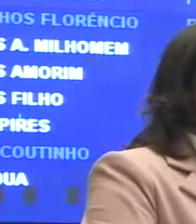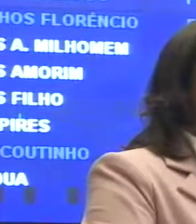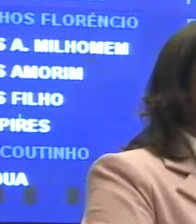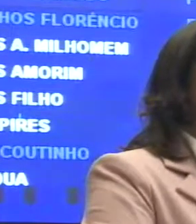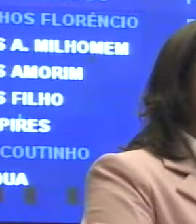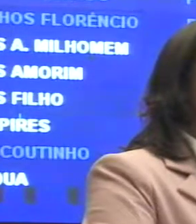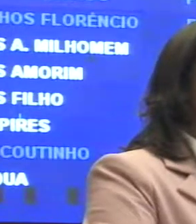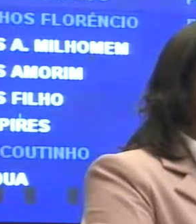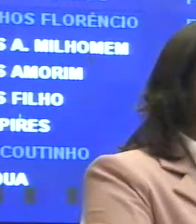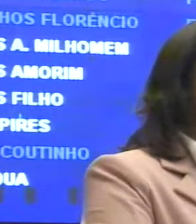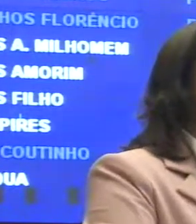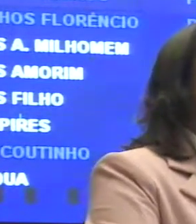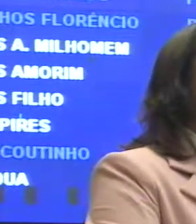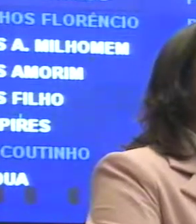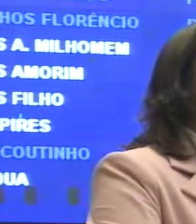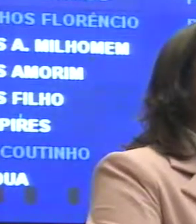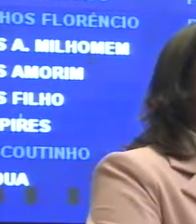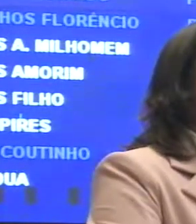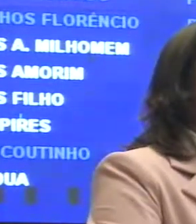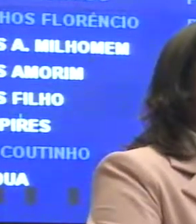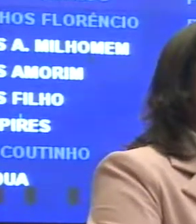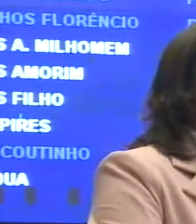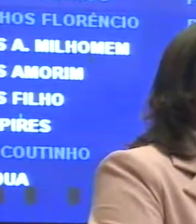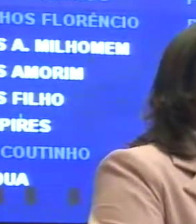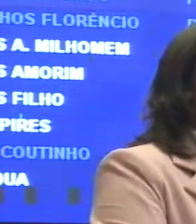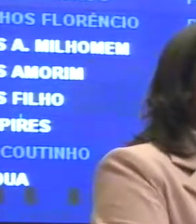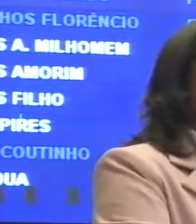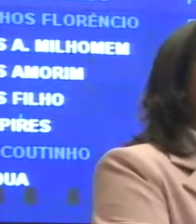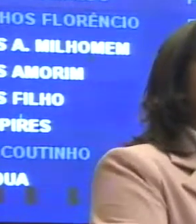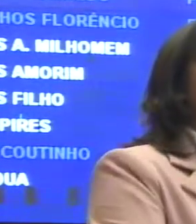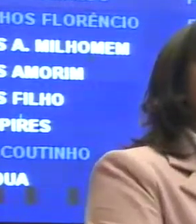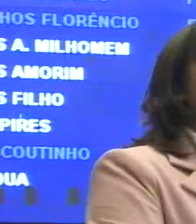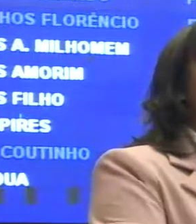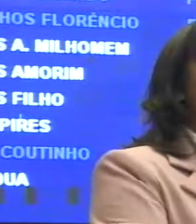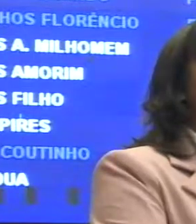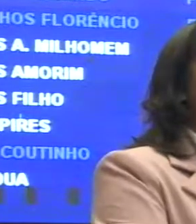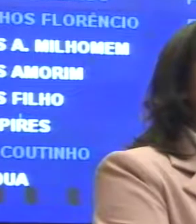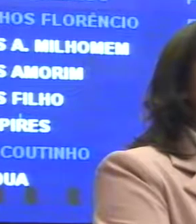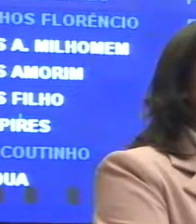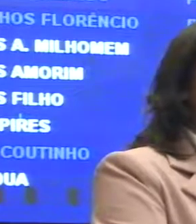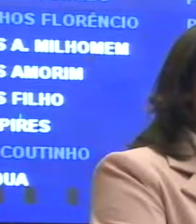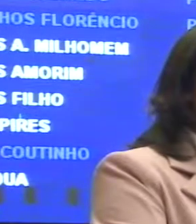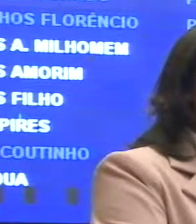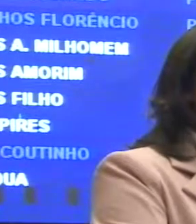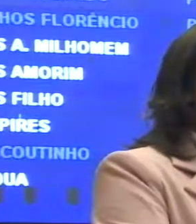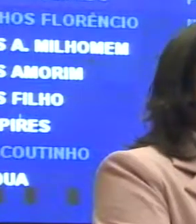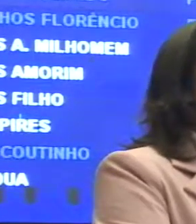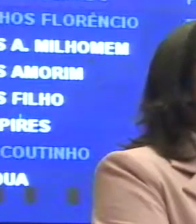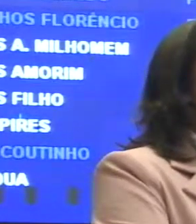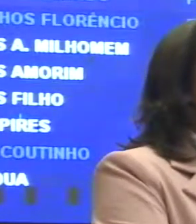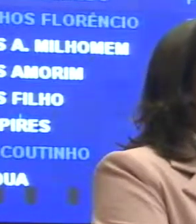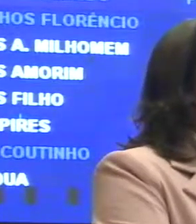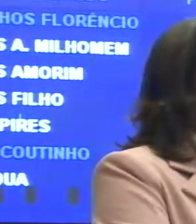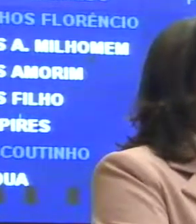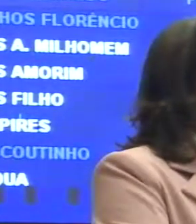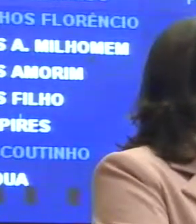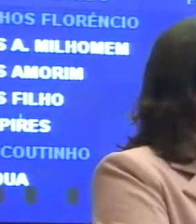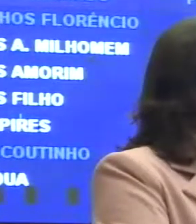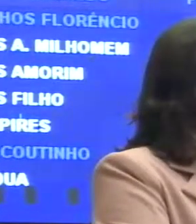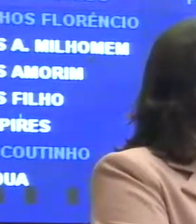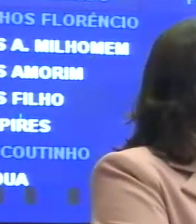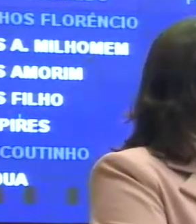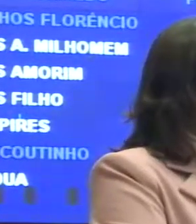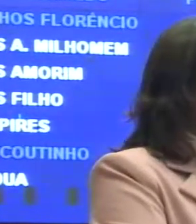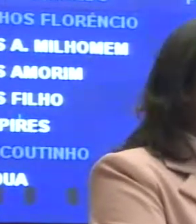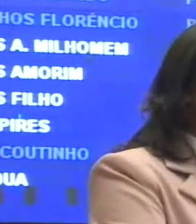verdade, as rebeliões, as ordens haviam saído de dentro da própria penitenciária e nós não sabemos como se